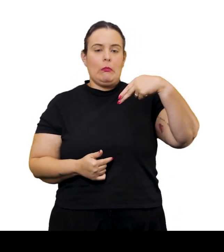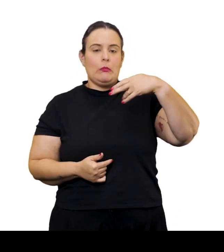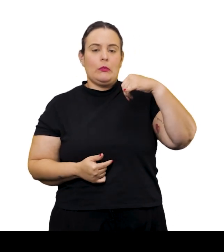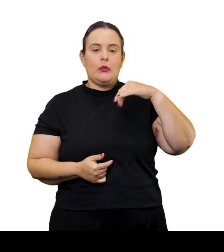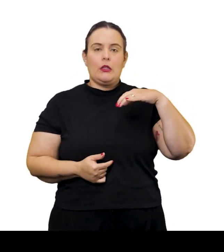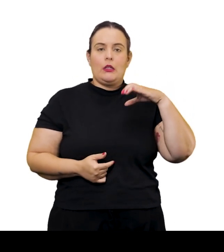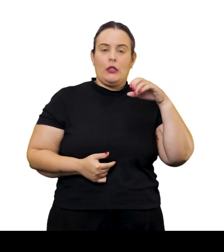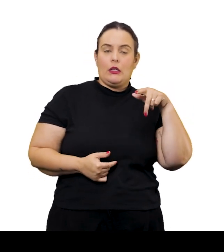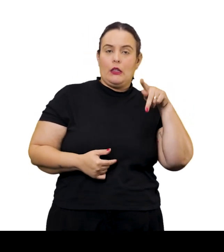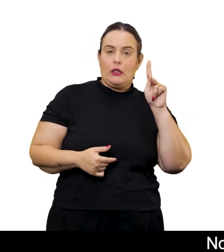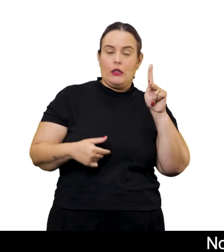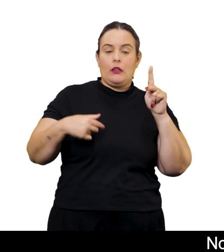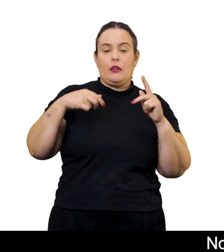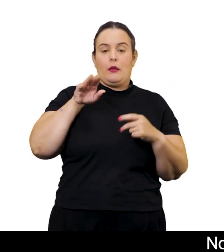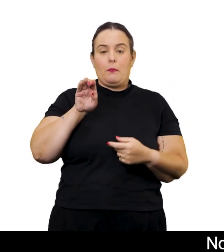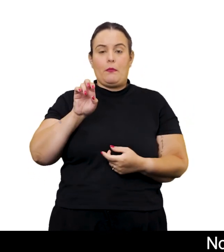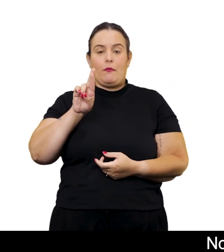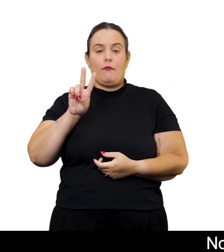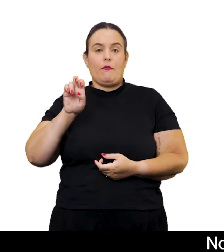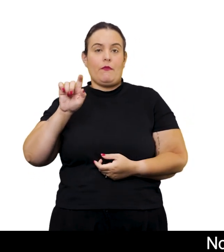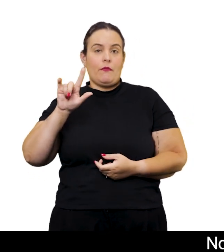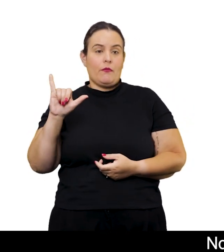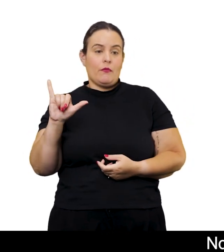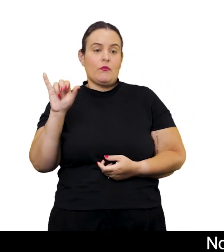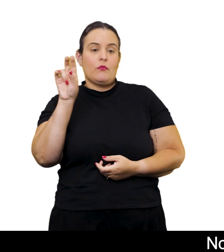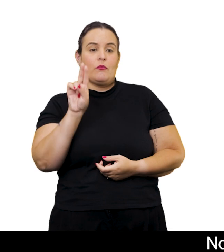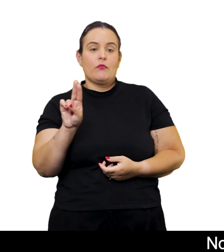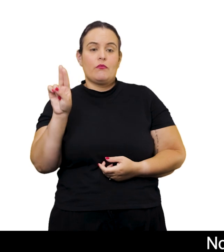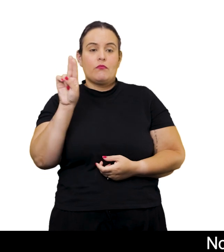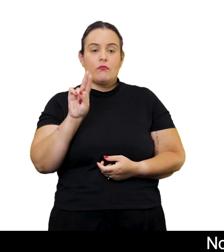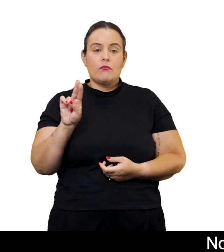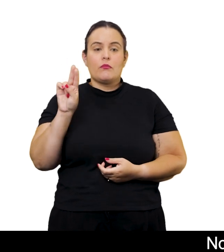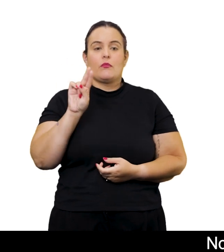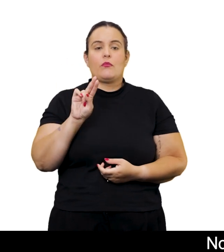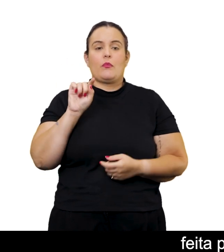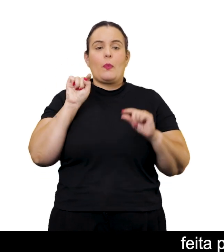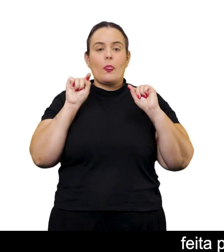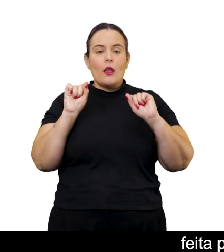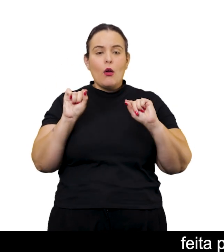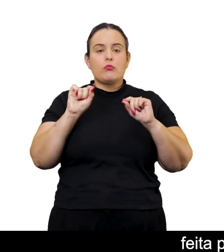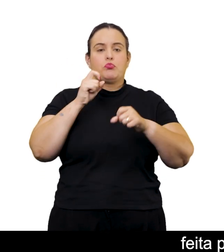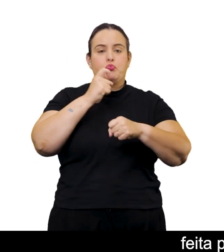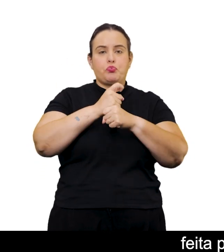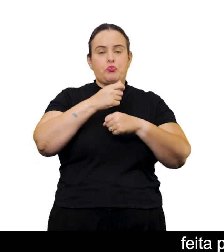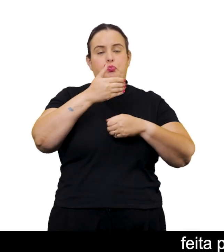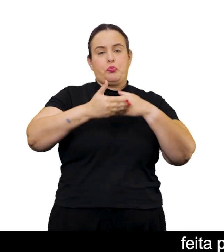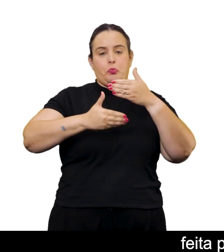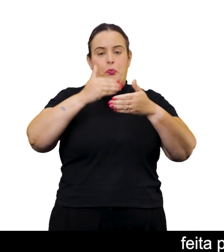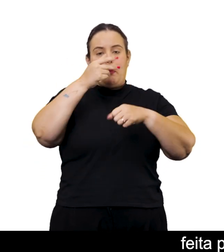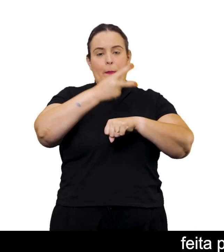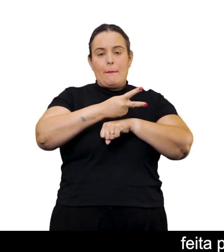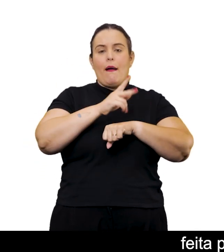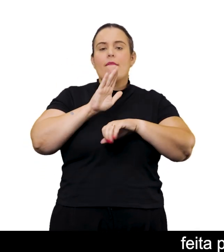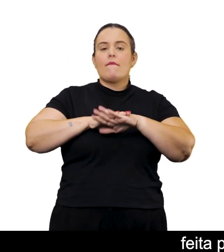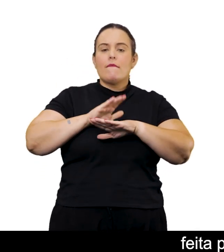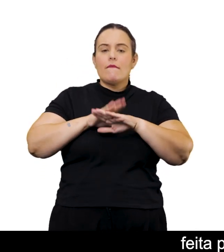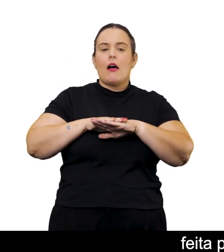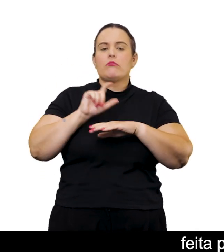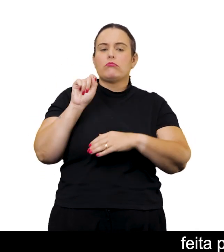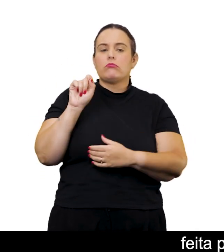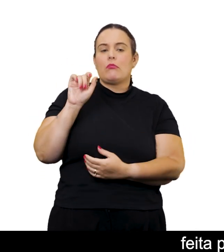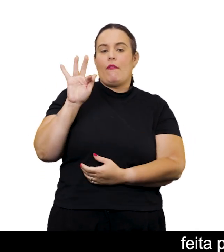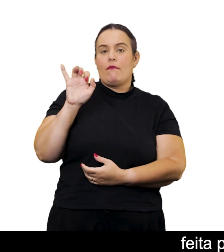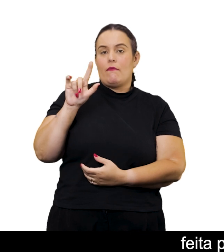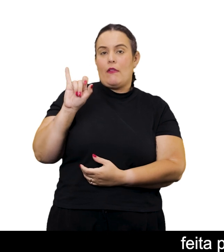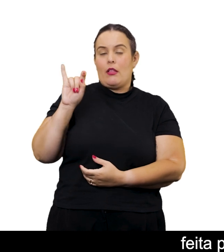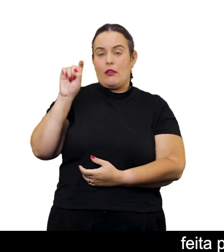tijolo. No limiar entre galerias, uma cortina verde brilhante feita por Félix Gonzalez Torres, com